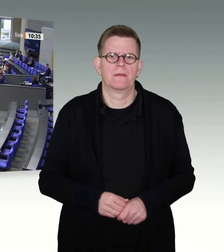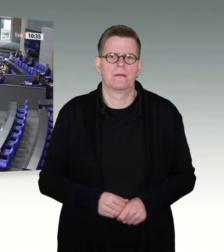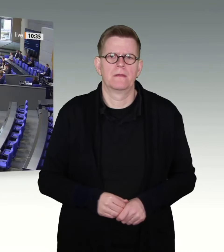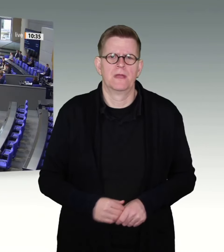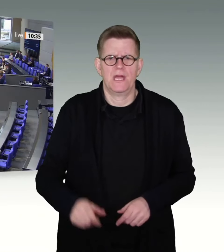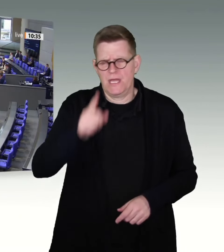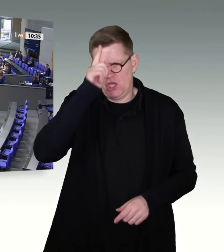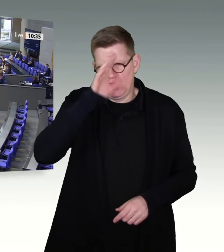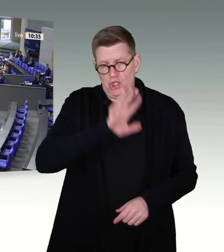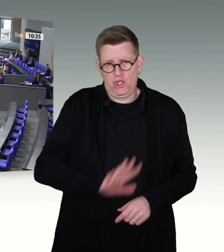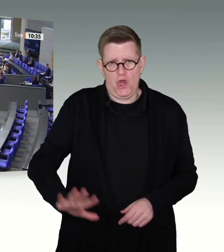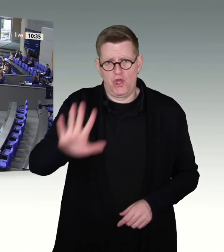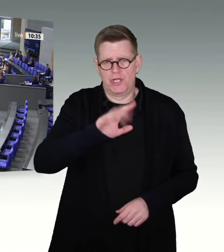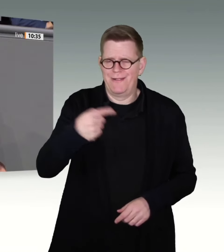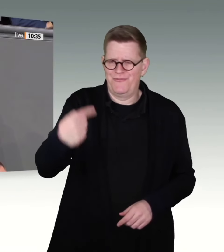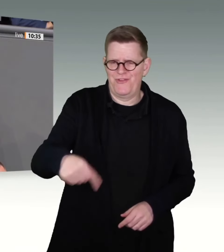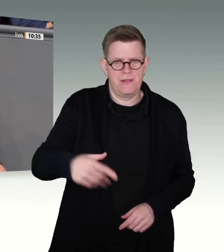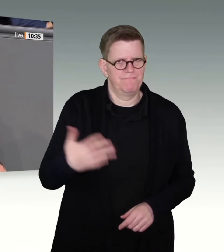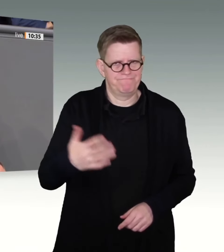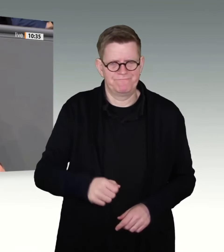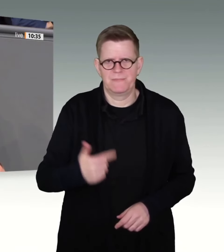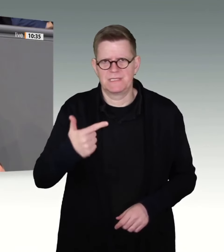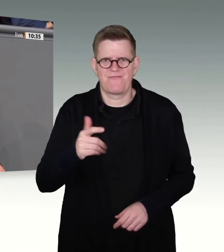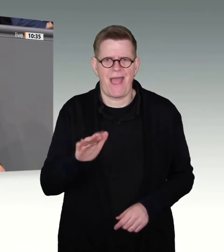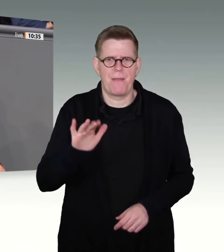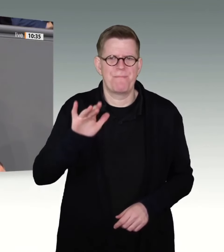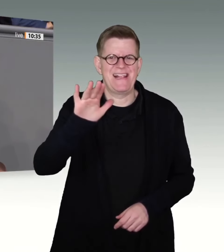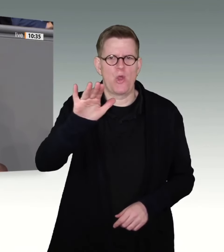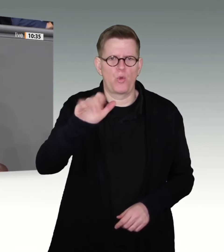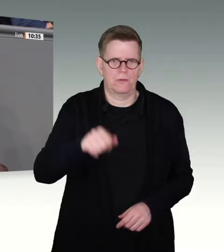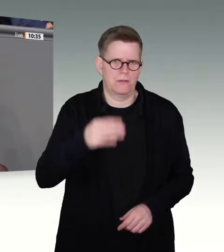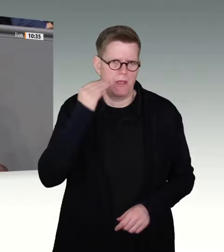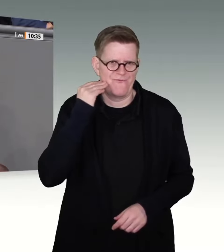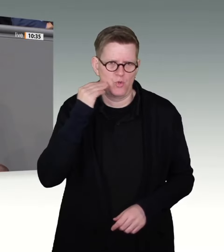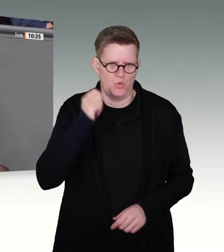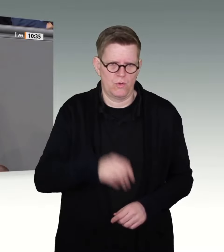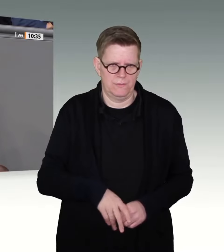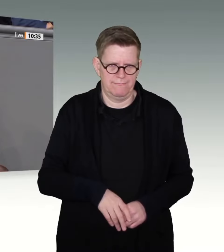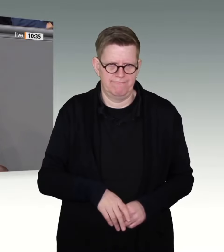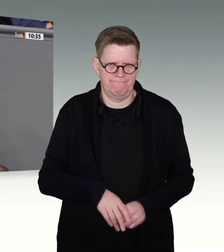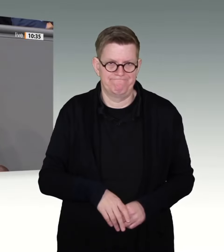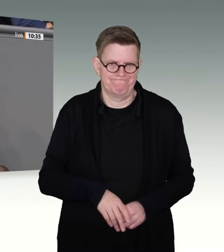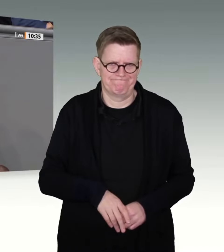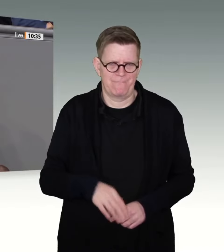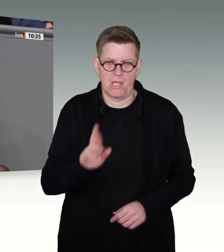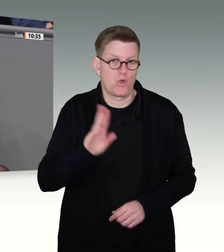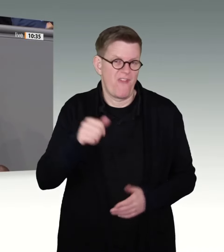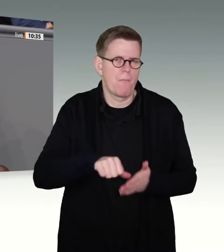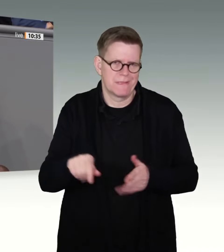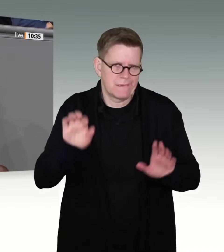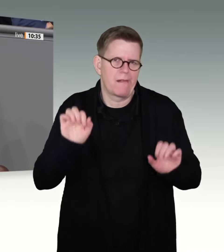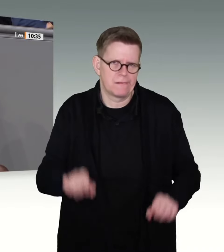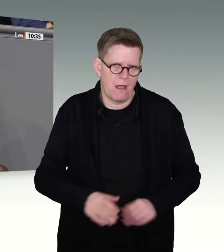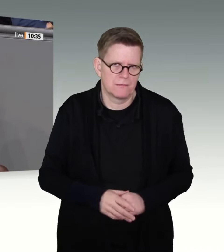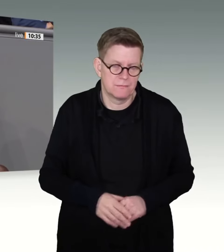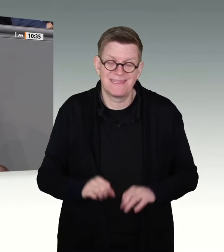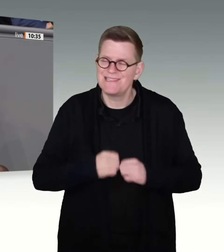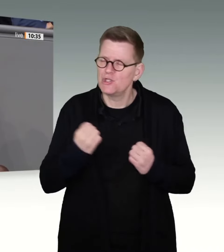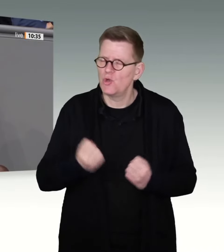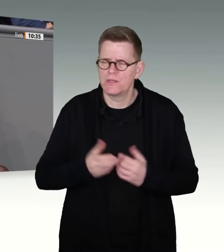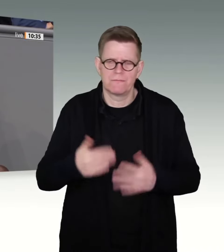bezahlbare Wohnungen. Und die Situation wird immer dramatischer. Es ist für viele Menschen in den